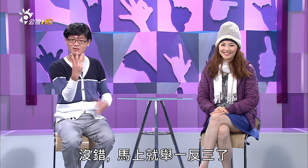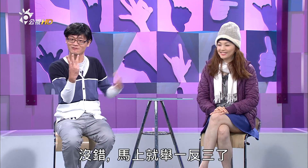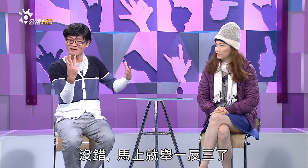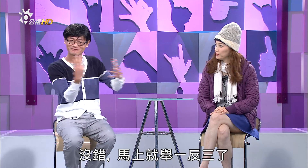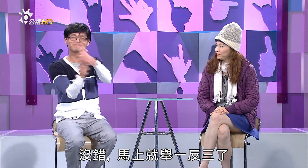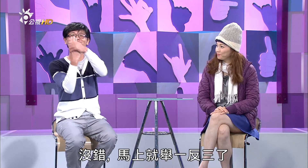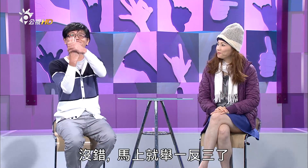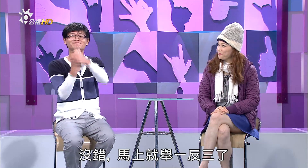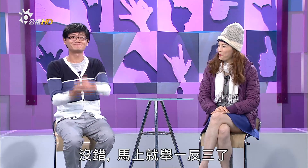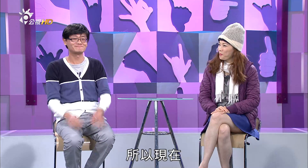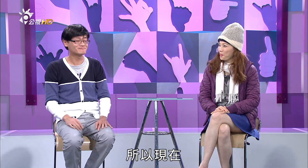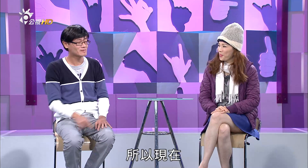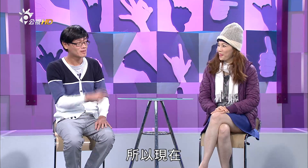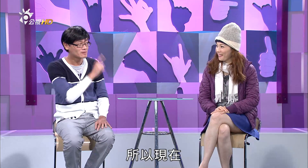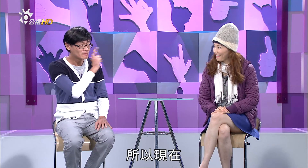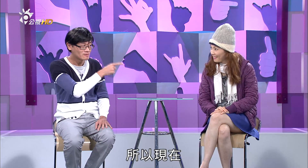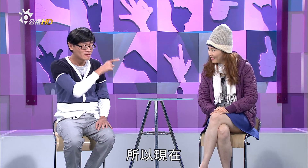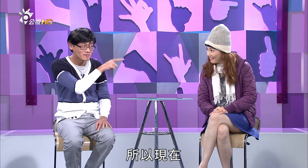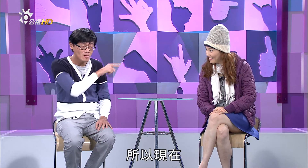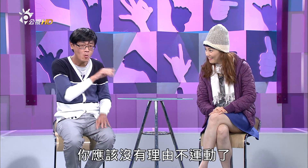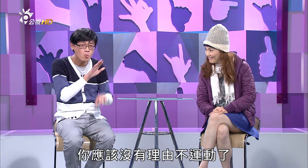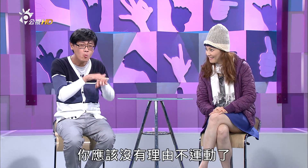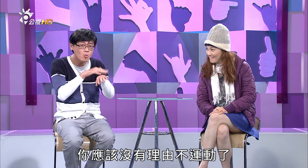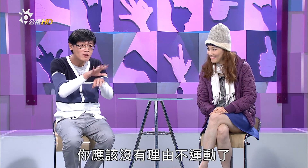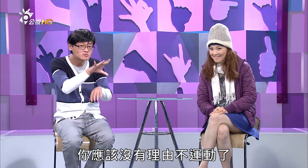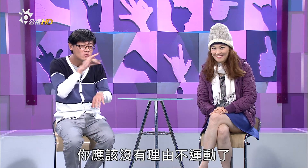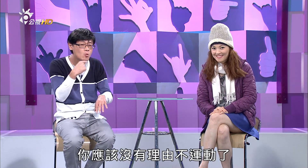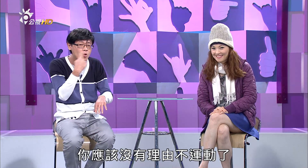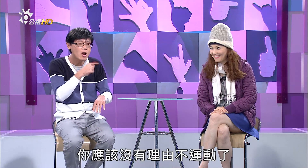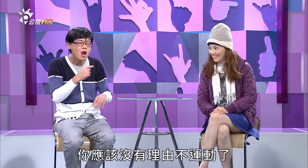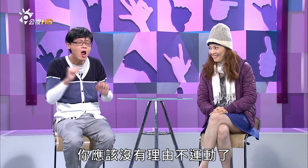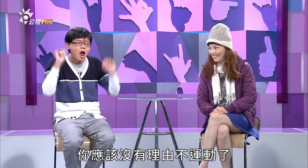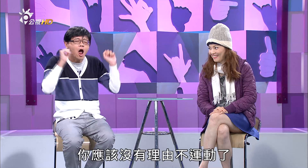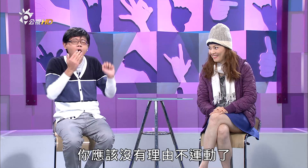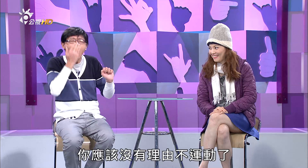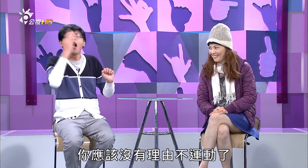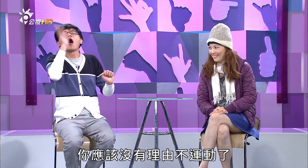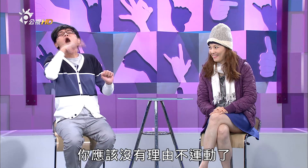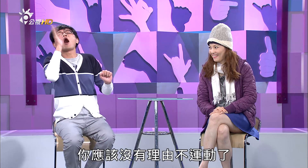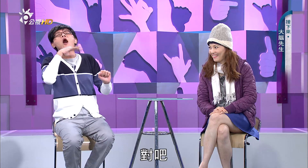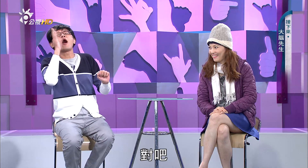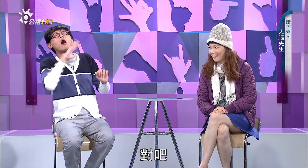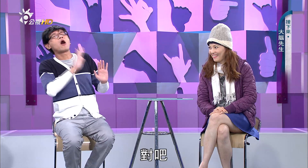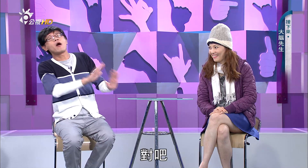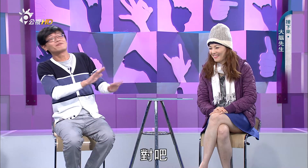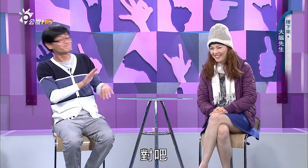反三了，所以啊，现在你应该没有理由不运动了，对吧？